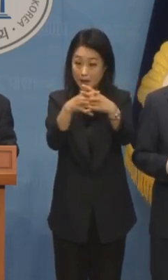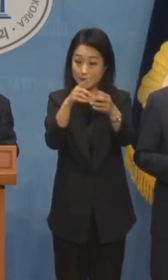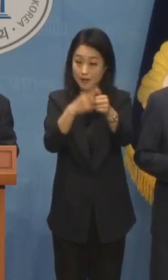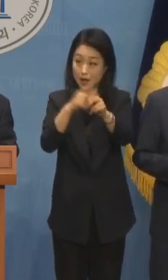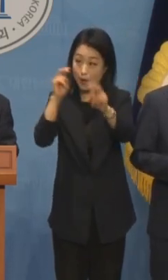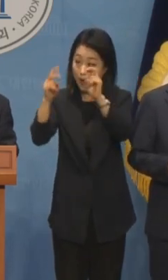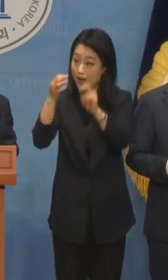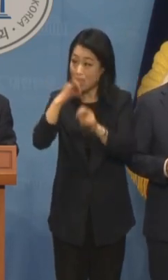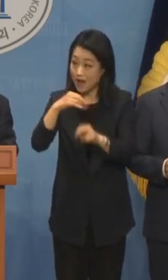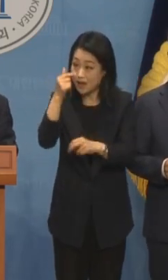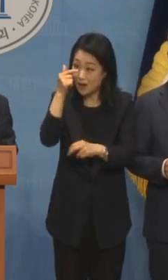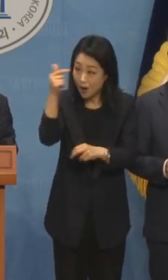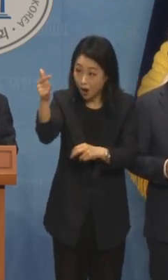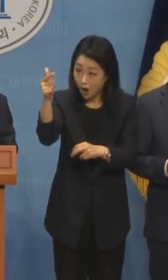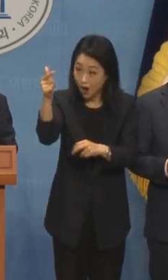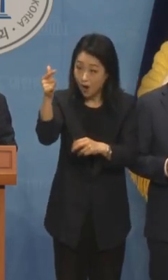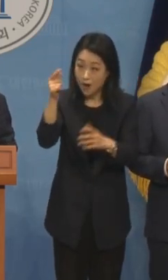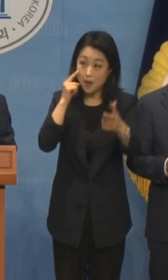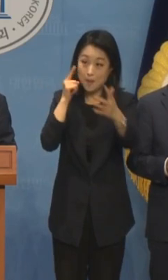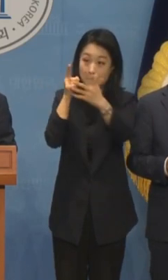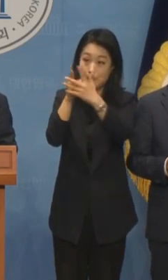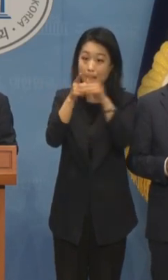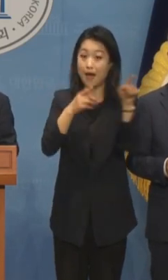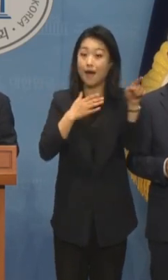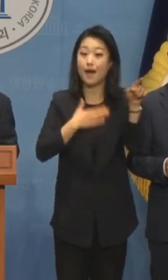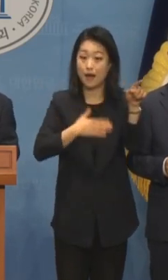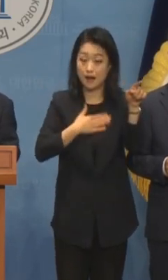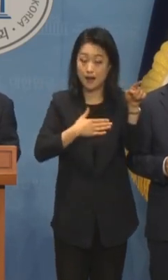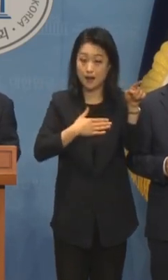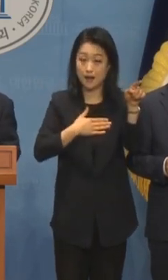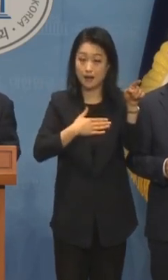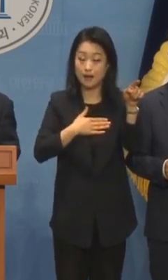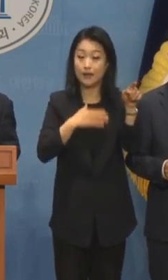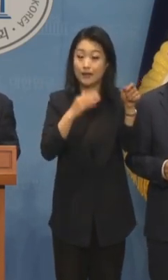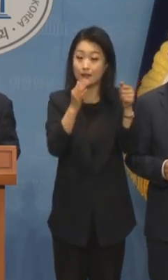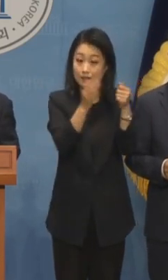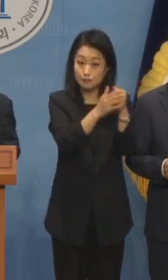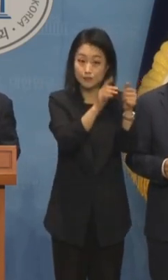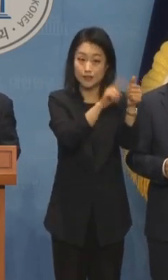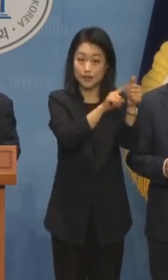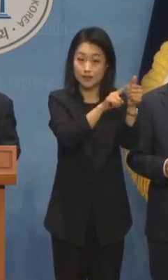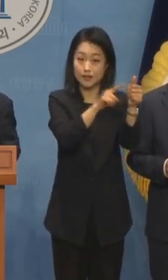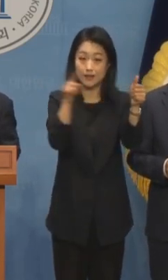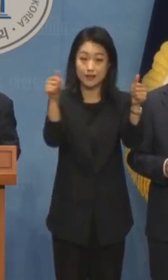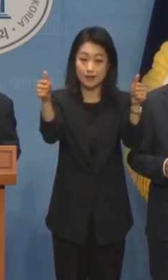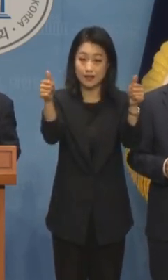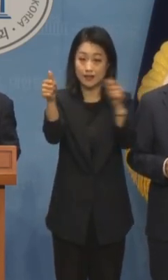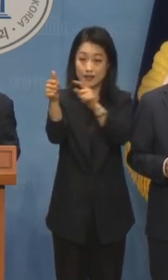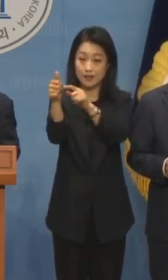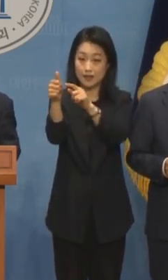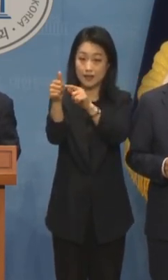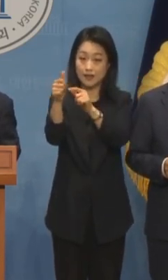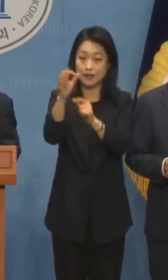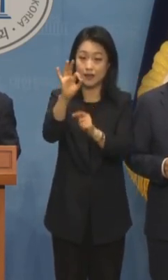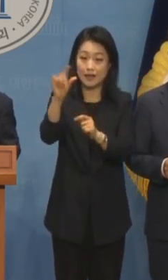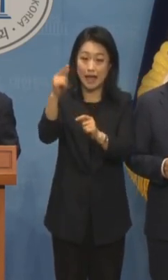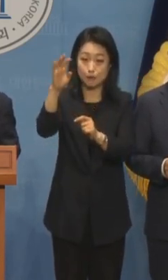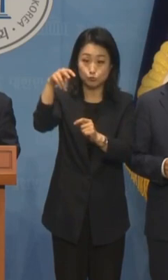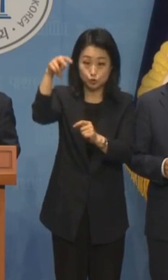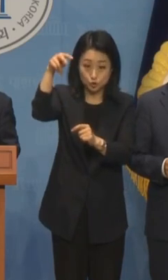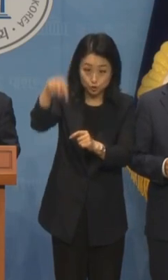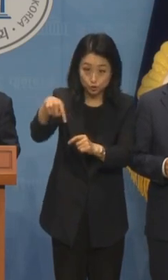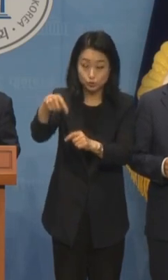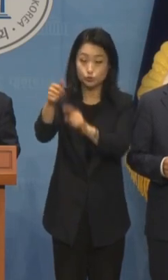추구가 가능하다는 데 착안, 이호남이 안부수와 김성태 등과